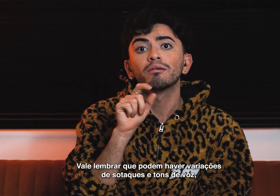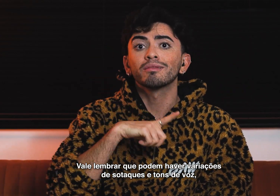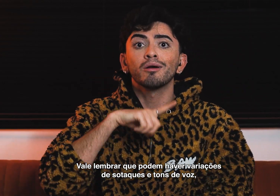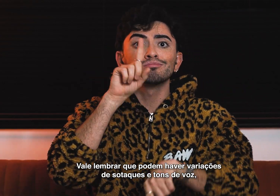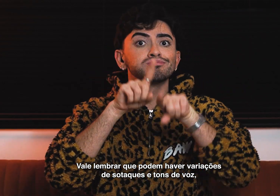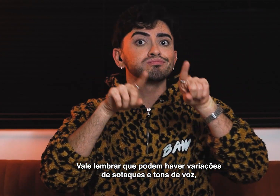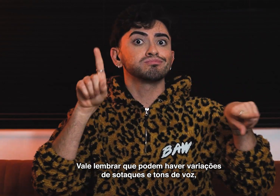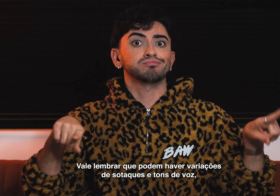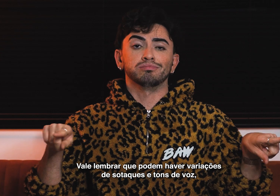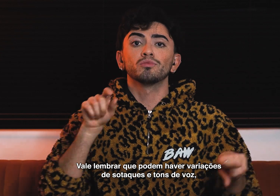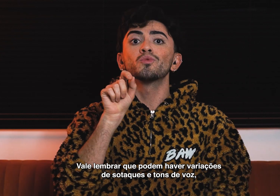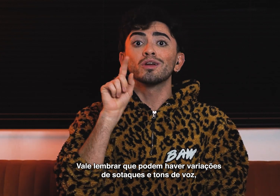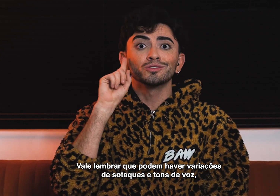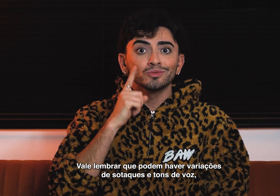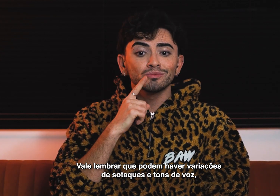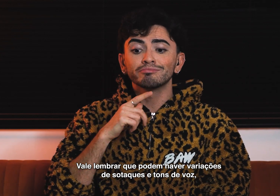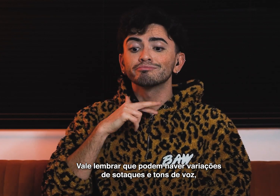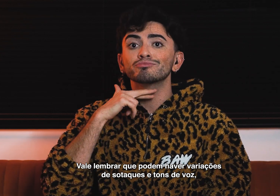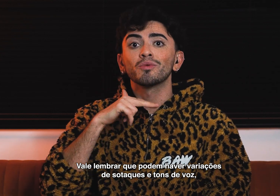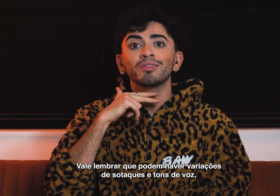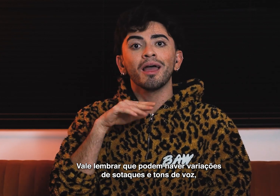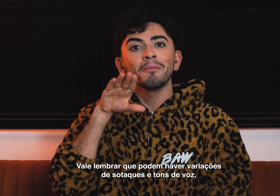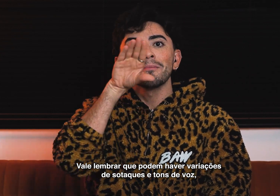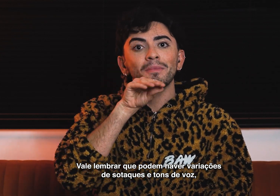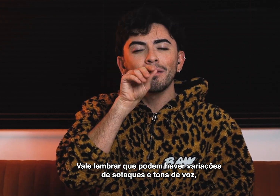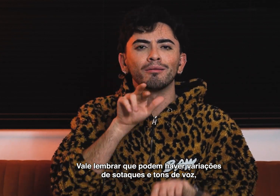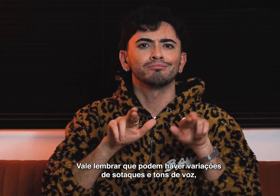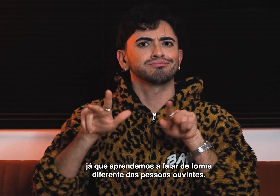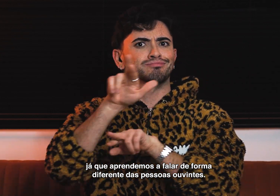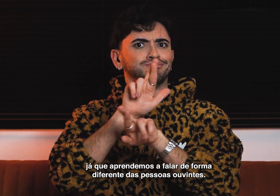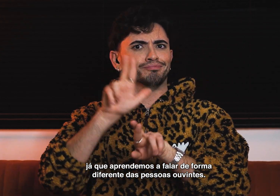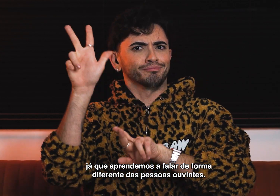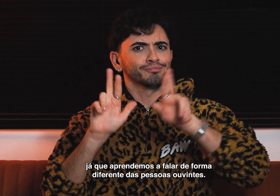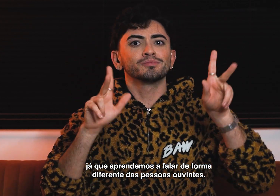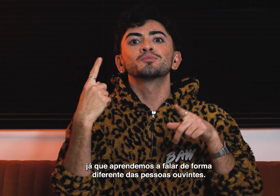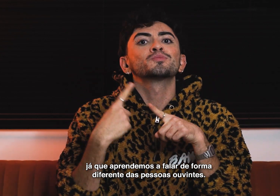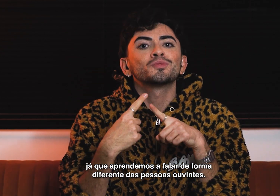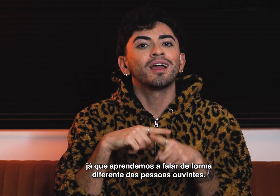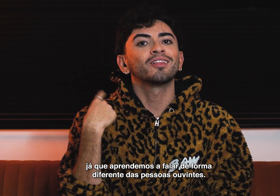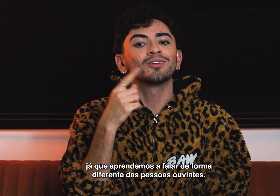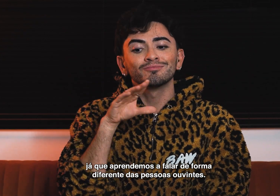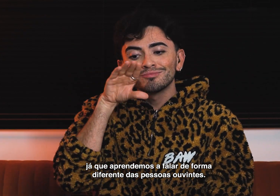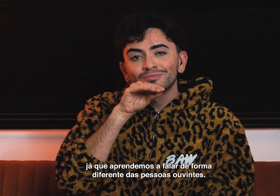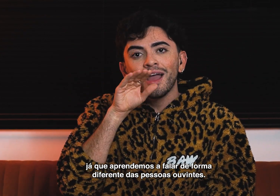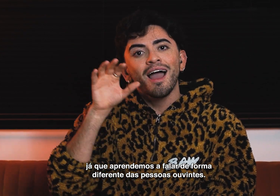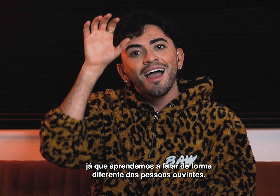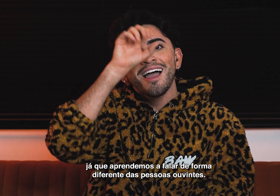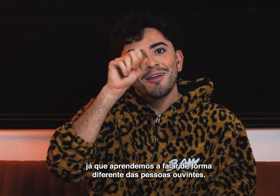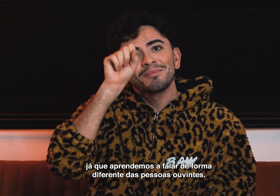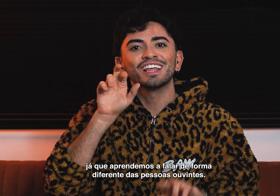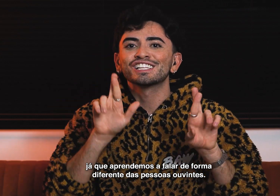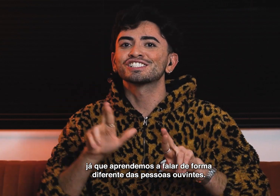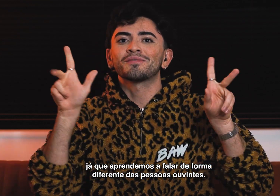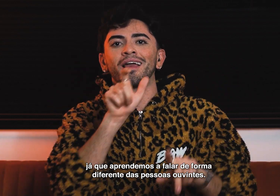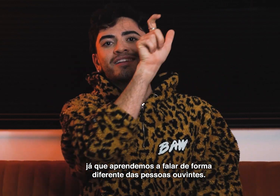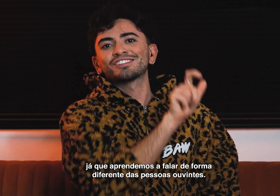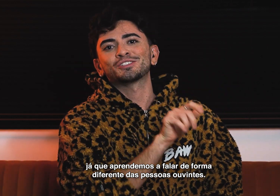lembrar que podem haver variações de sotaques e tons de voz, já que aprendemos a falar de forma diferente das